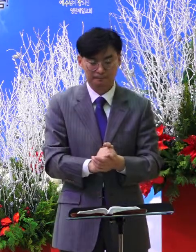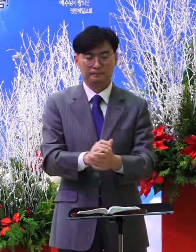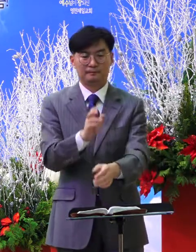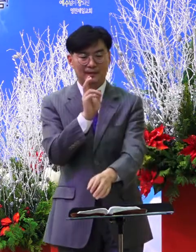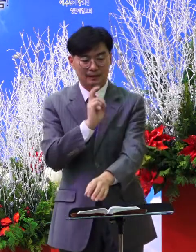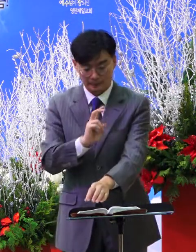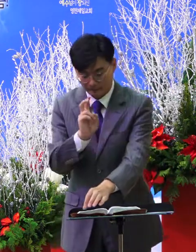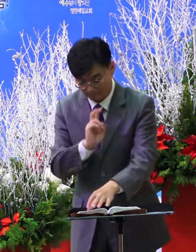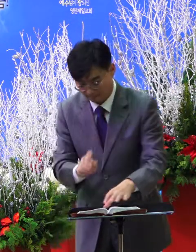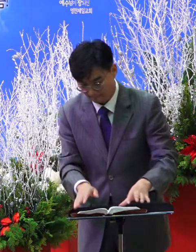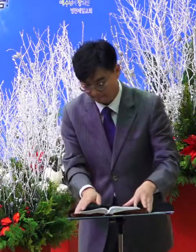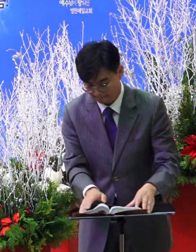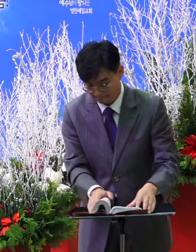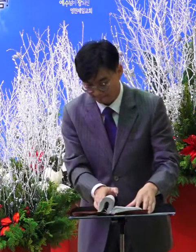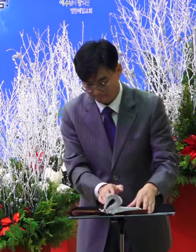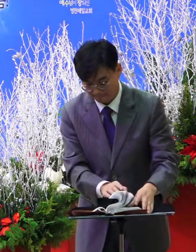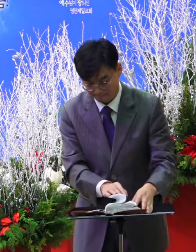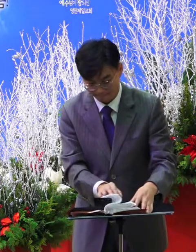부르며 봉헌하겠습니다.